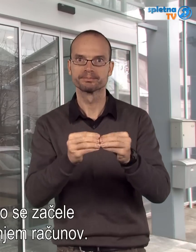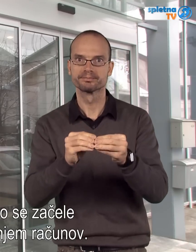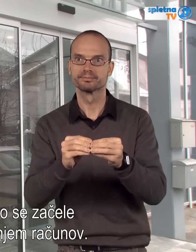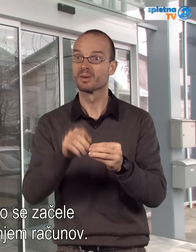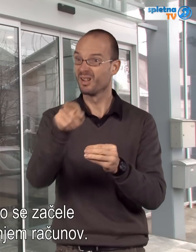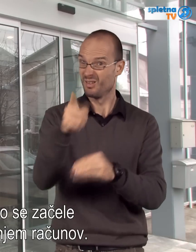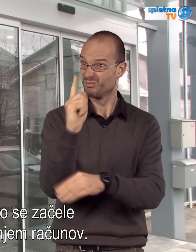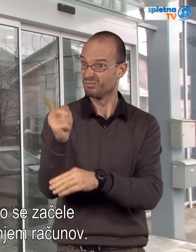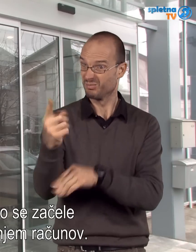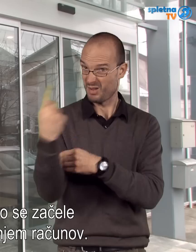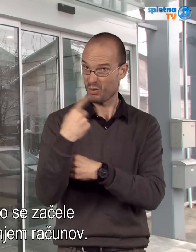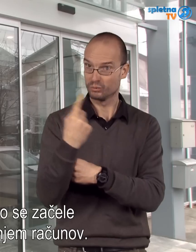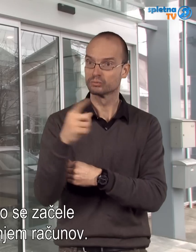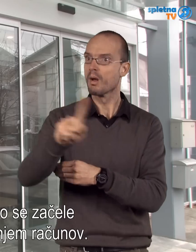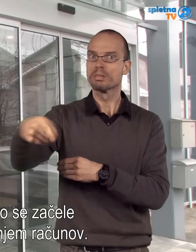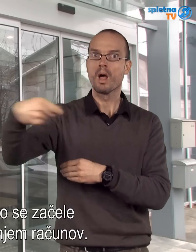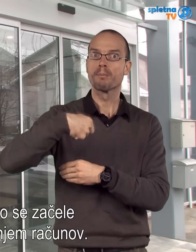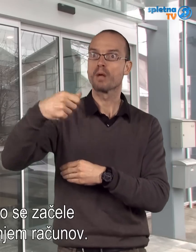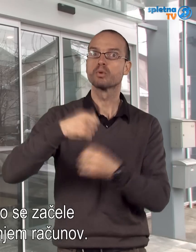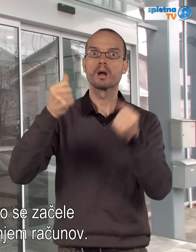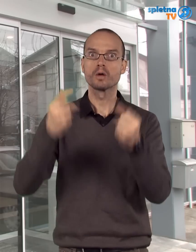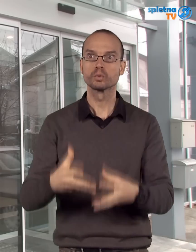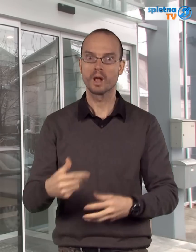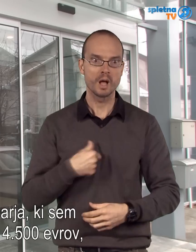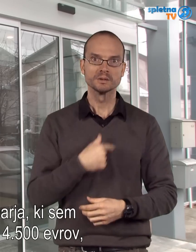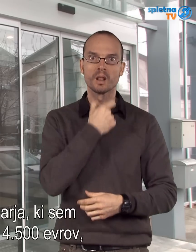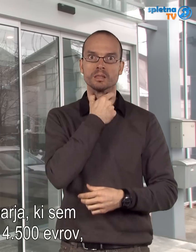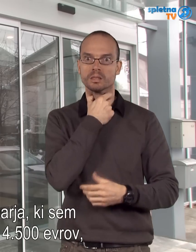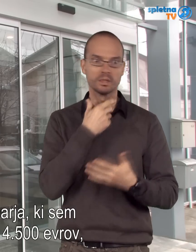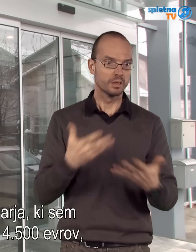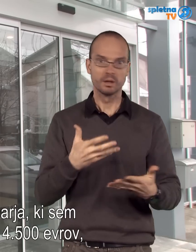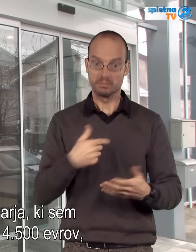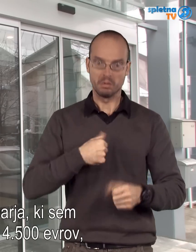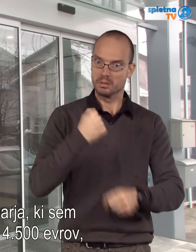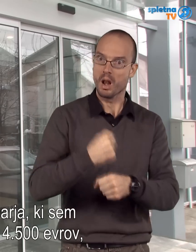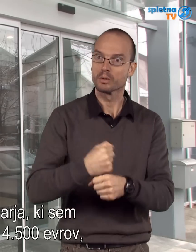z neplačevanjem računov, teh računov nisem nekako dobival